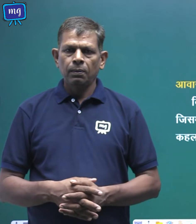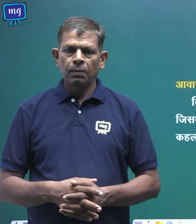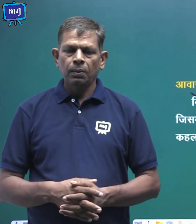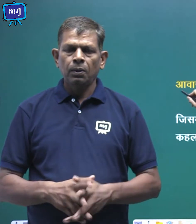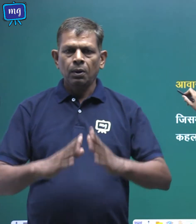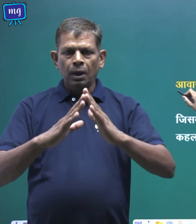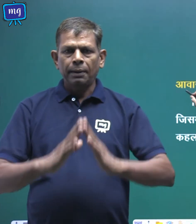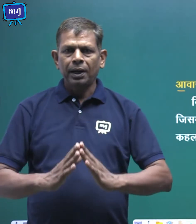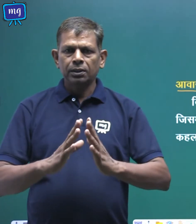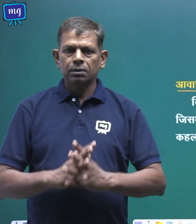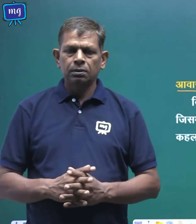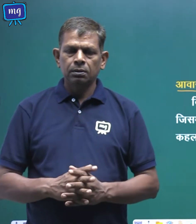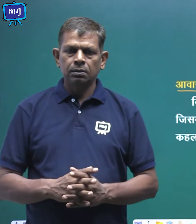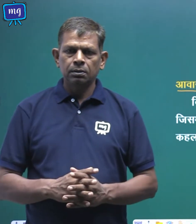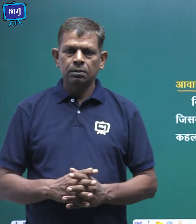आवास